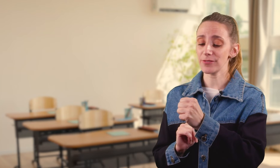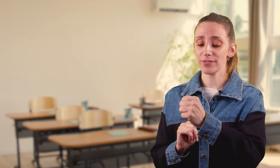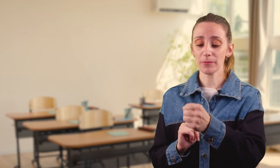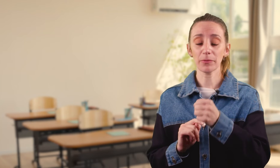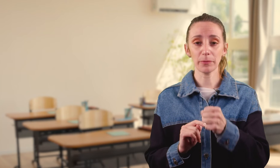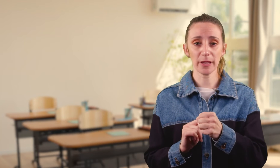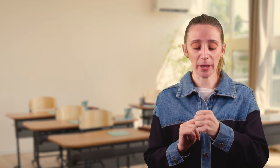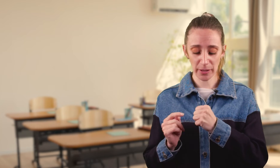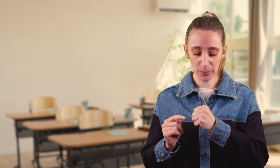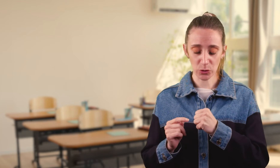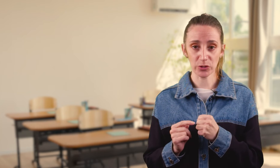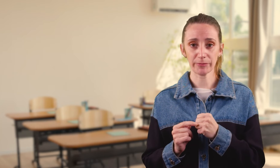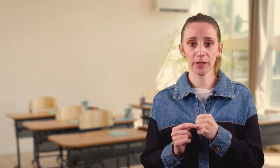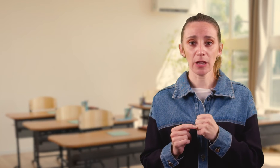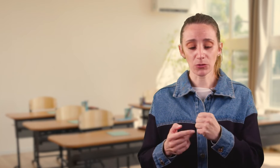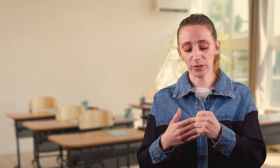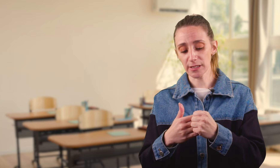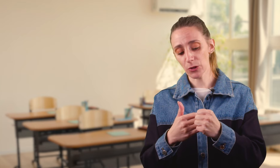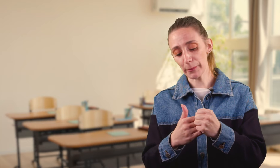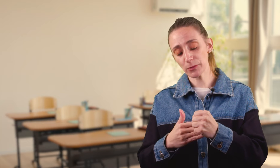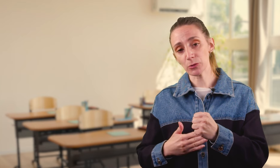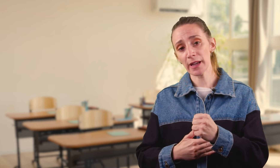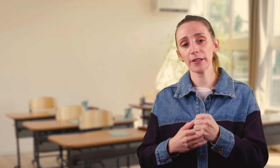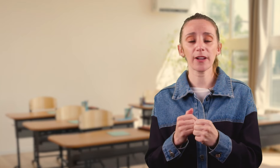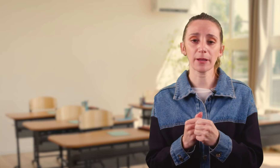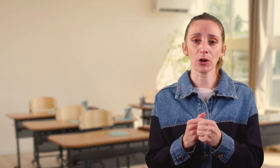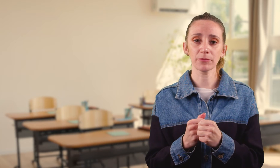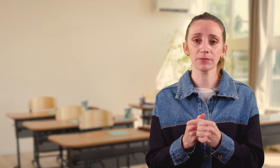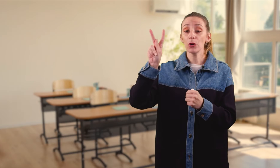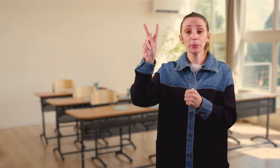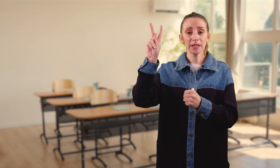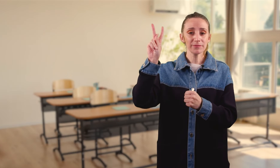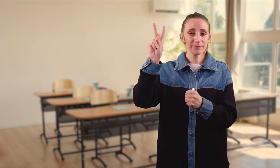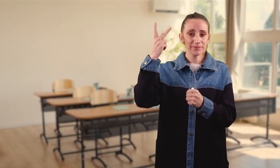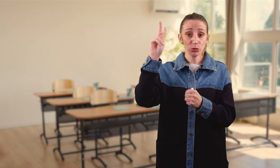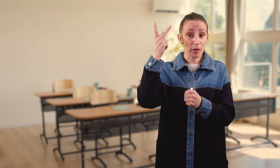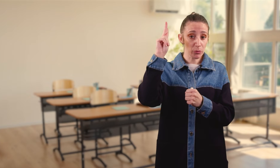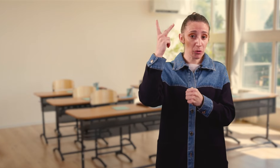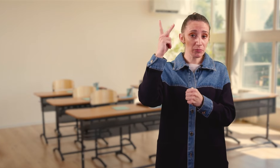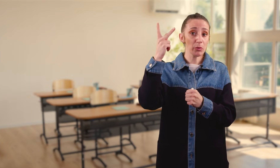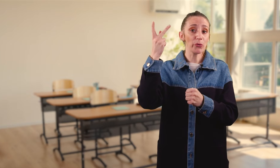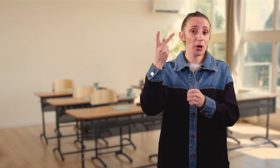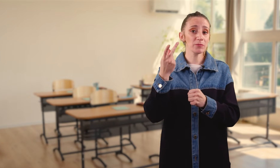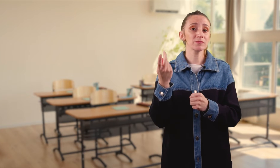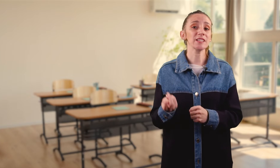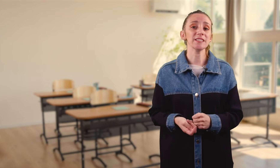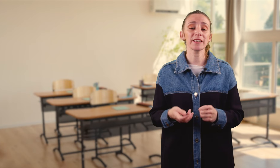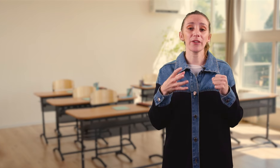passif. Bien fermé comme ceci. Donc, on va dire que la paume de main est face à moi. Le P, tout simplement, proforme, ça s'écrit avec